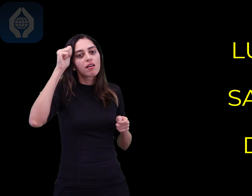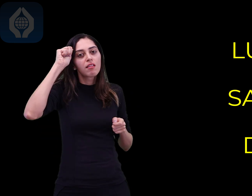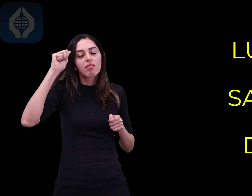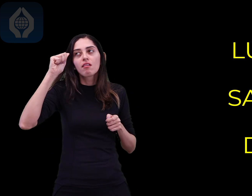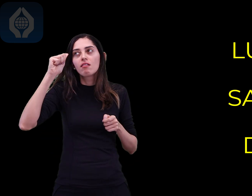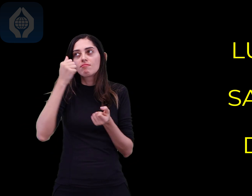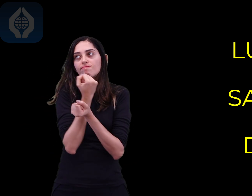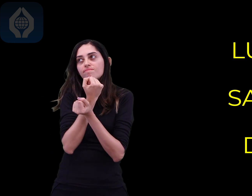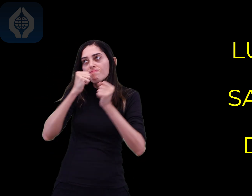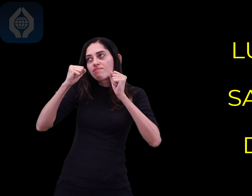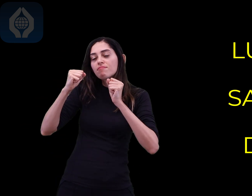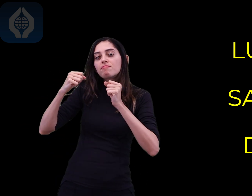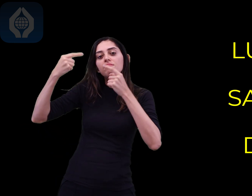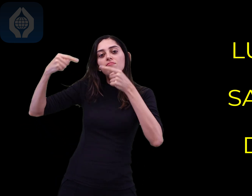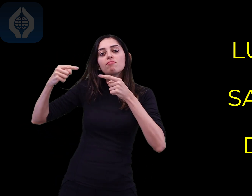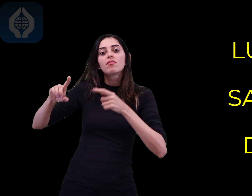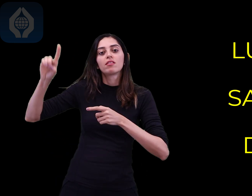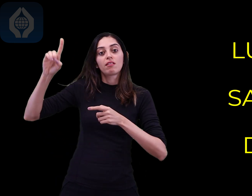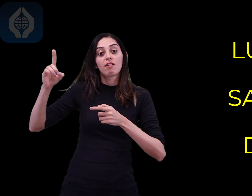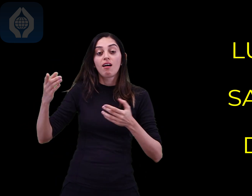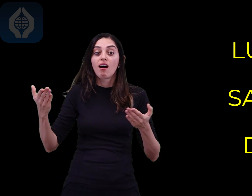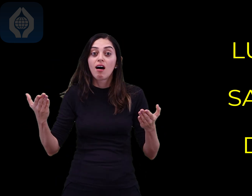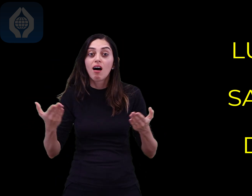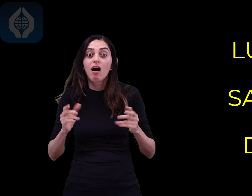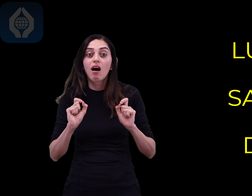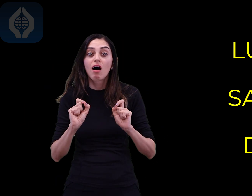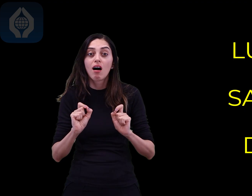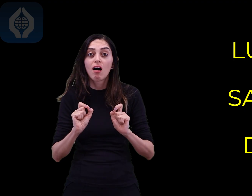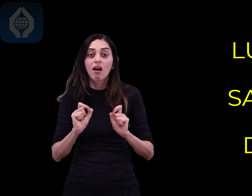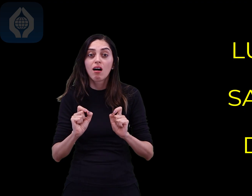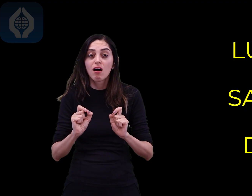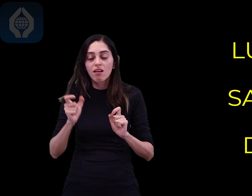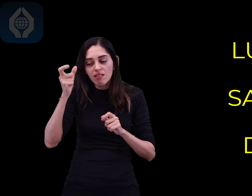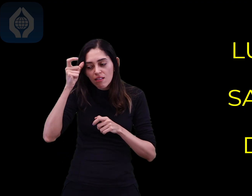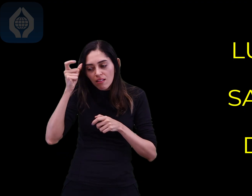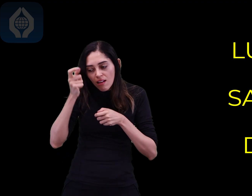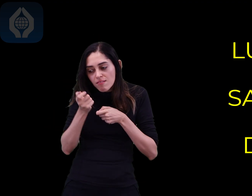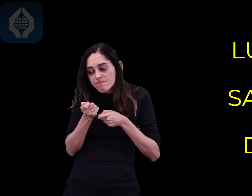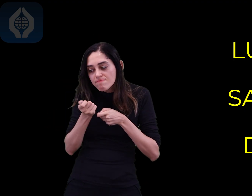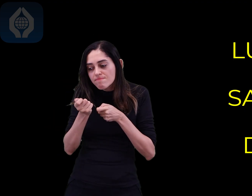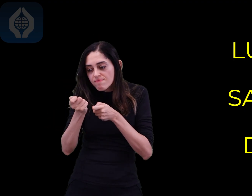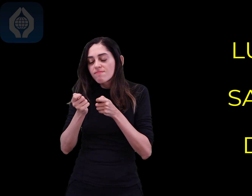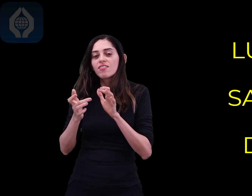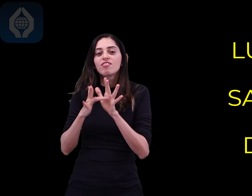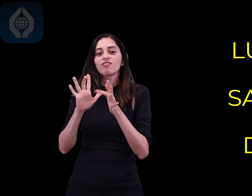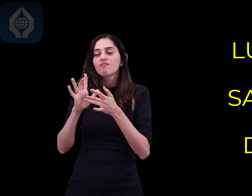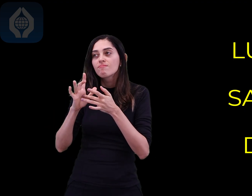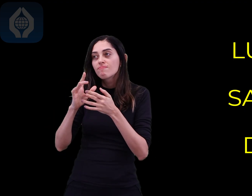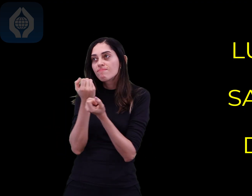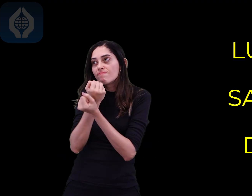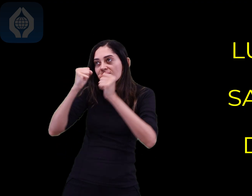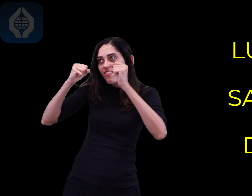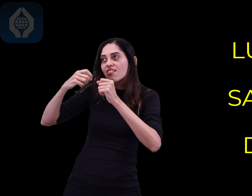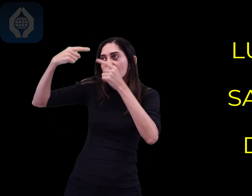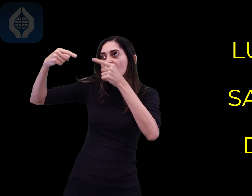tentou Adão a se rebelar contra Deus. Agora ele estava tentando Jesus a se rebelar contra